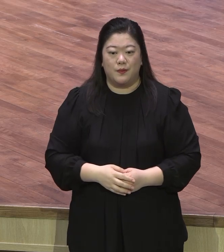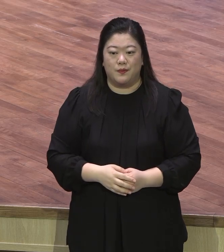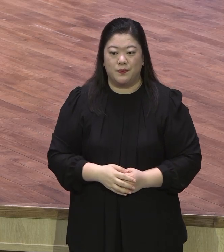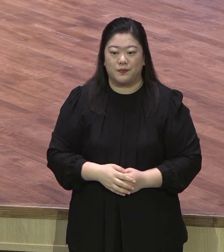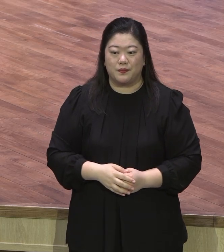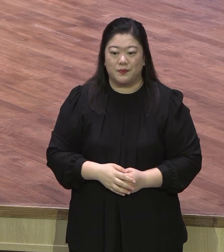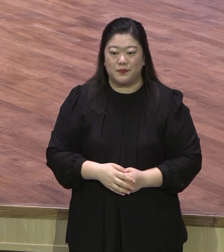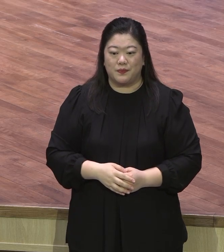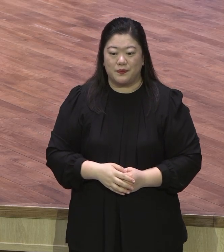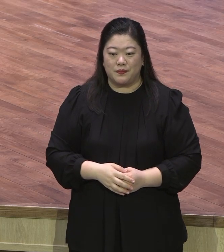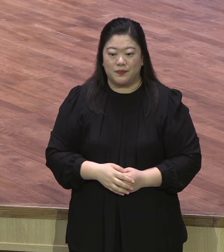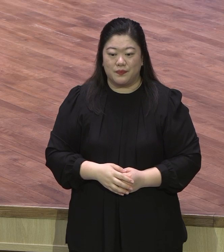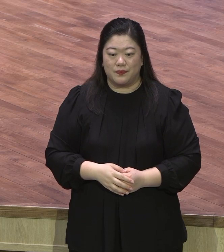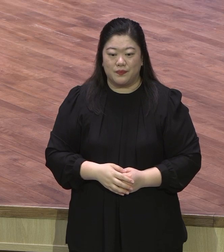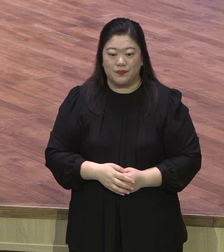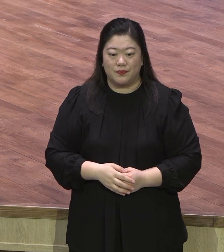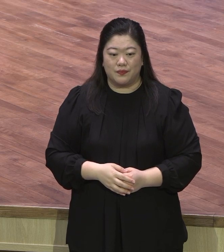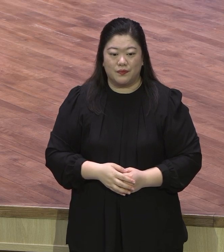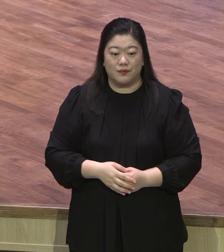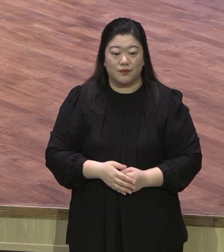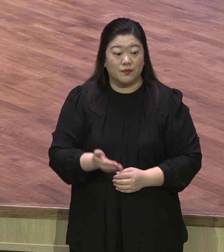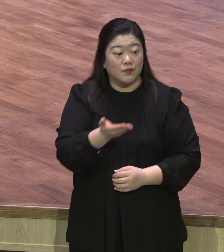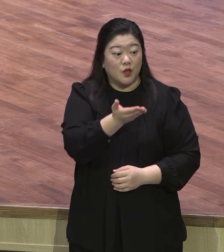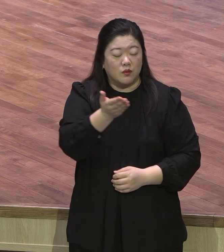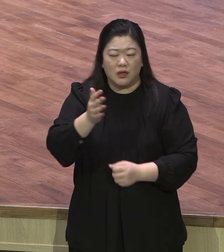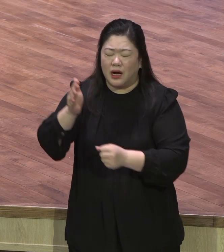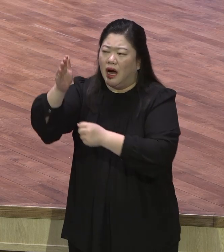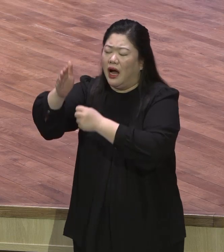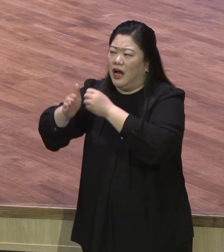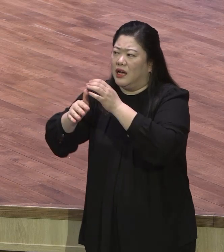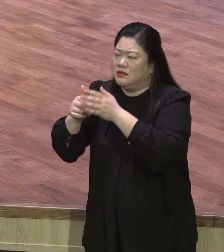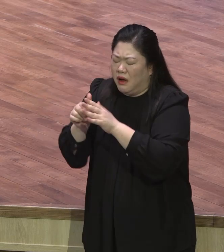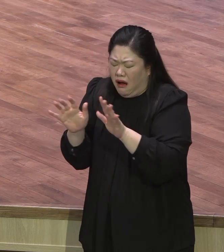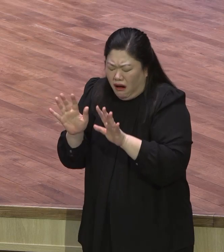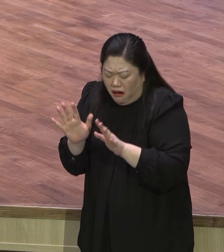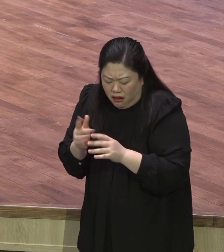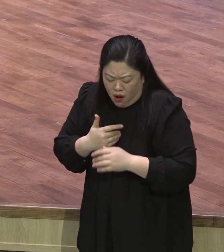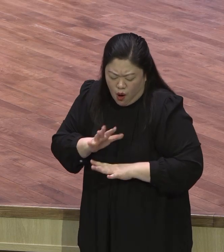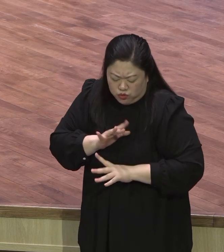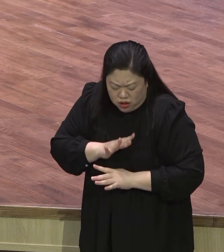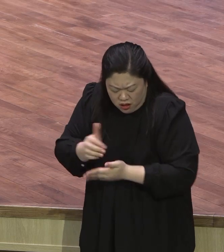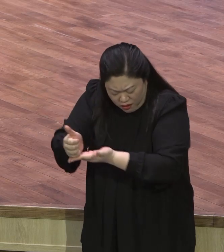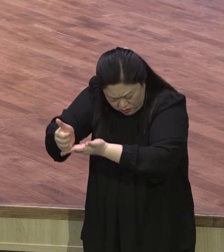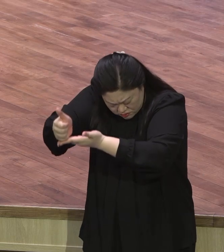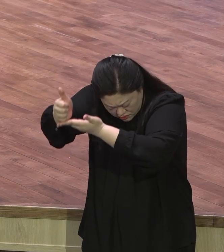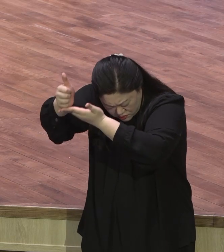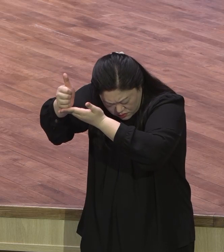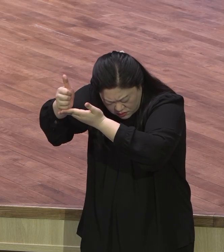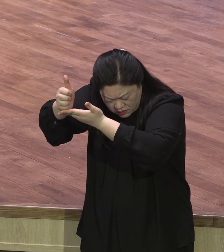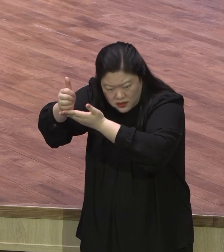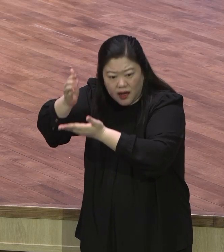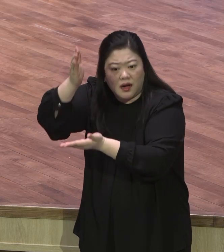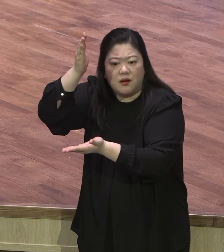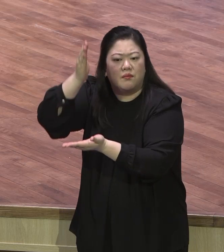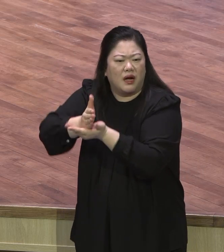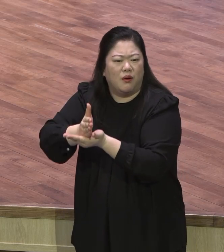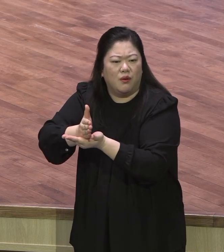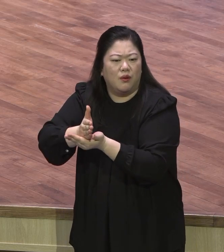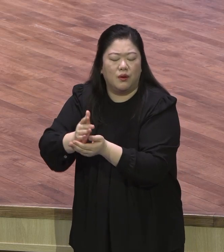하나님을 우리가 마치 상관 대하듯이 하는 것이 아니라 가장 친근하게